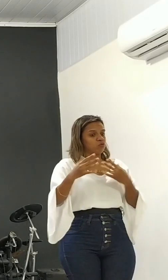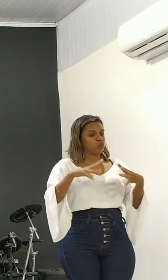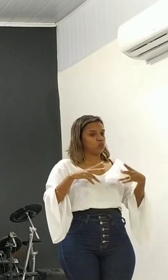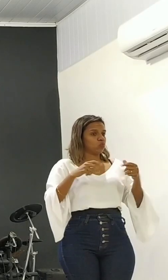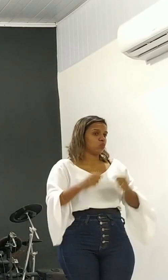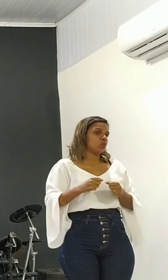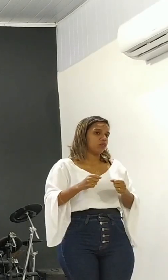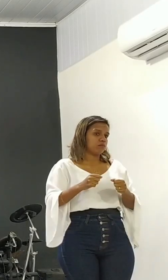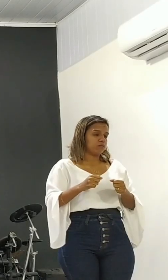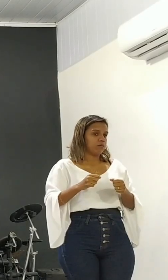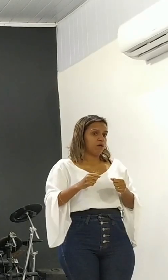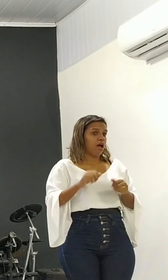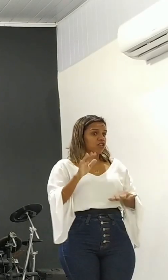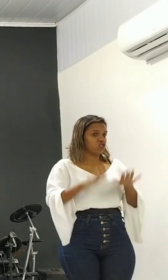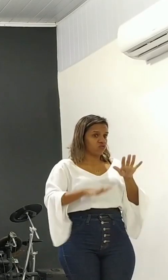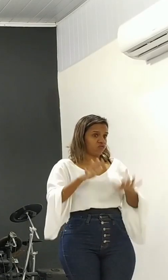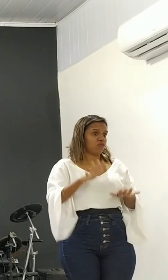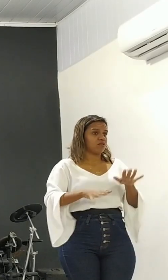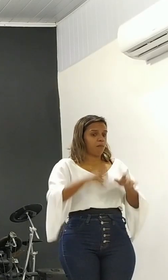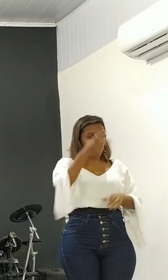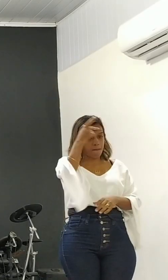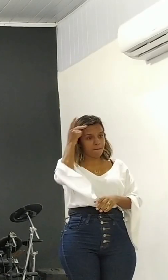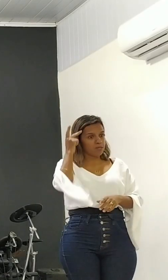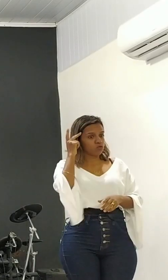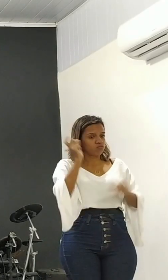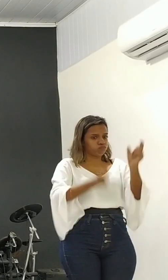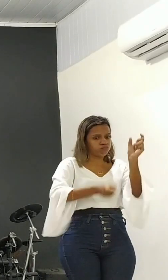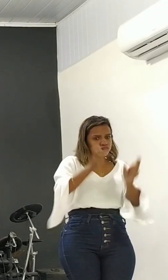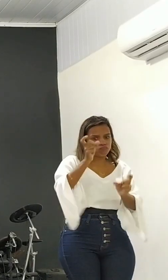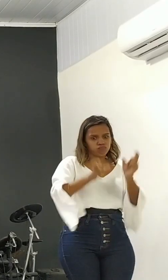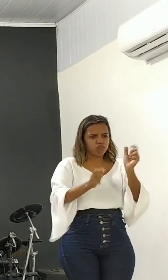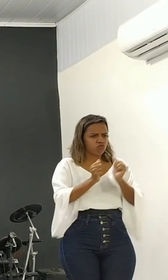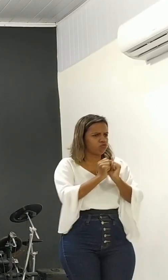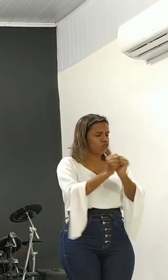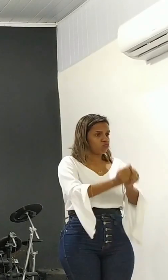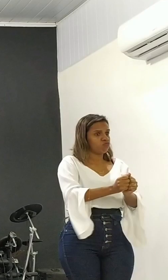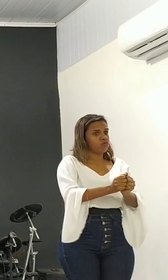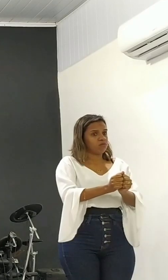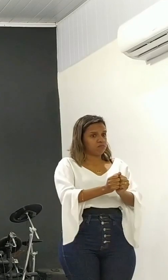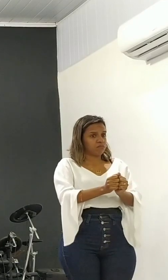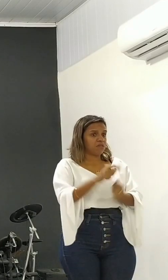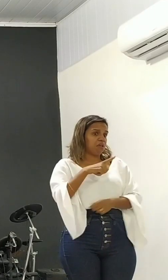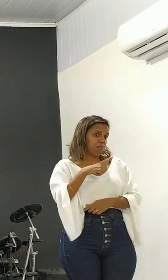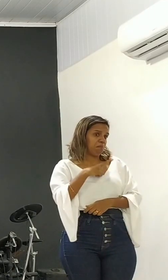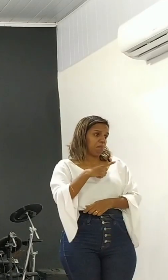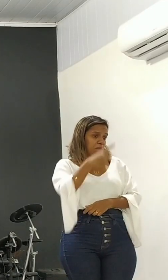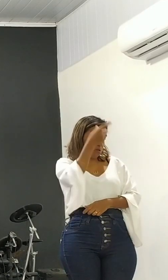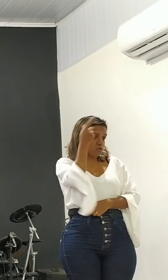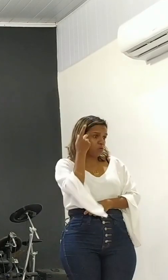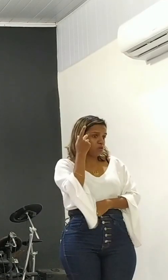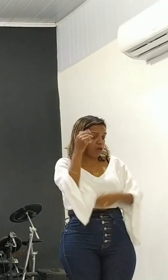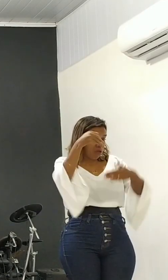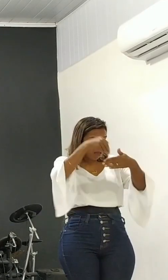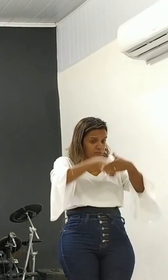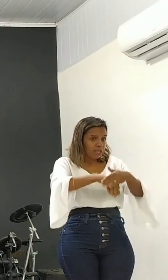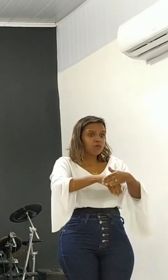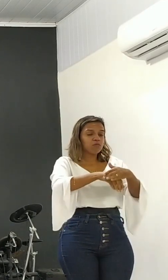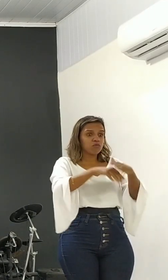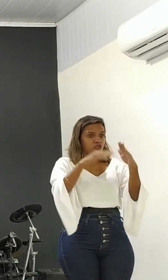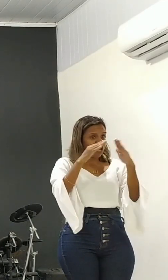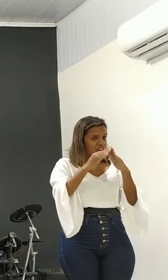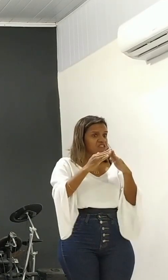embora esteja rodeada de gente. Tem pessoas que estão sozinhas dentro de casa, vai ver até família